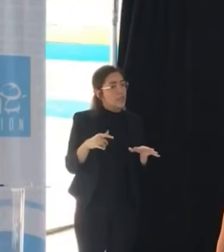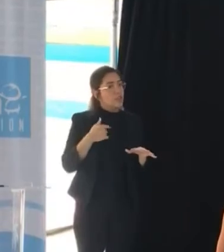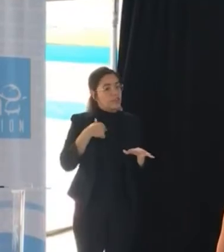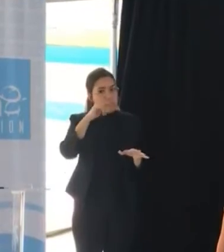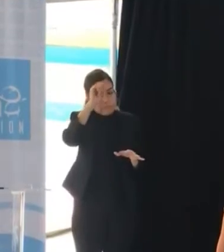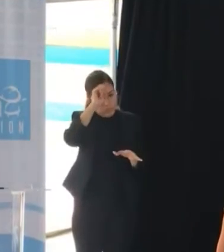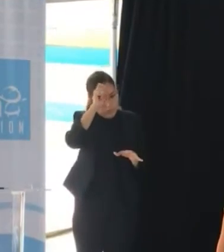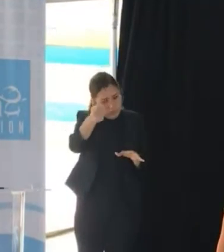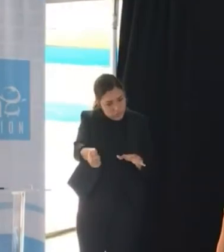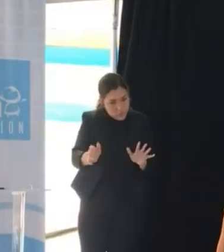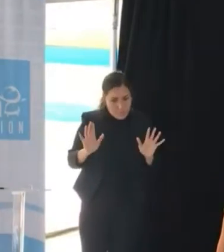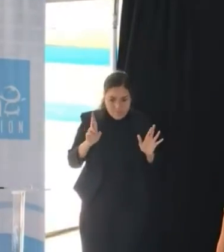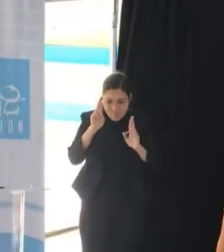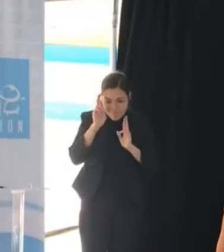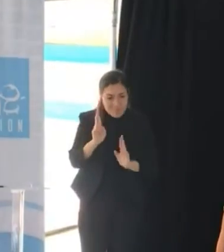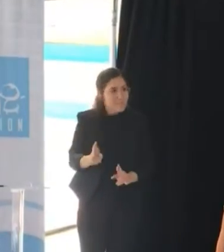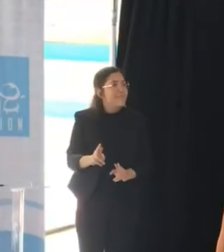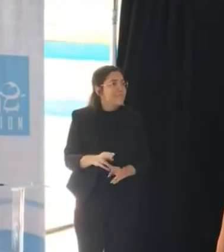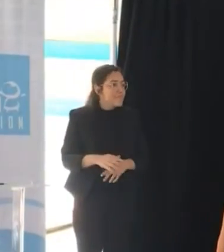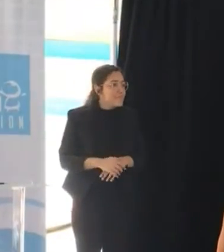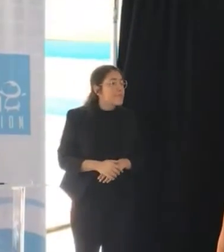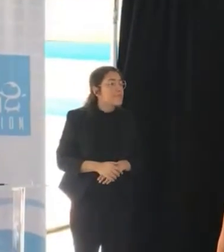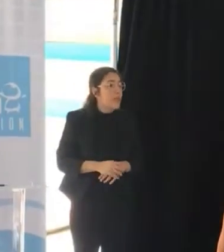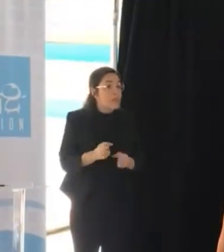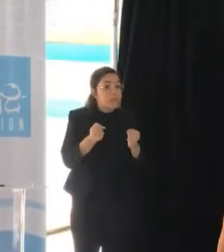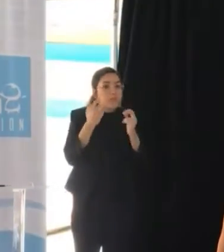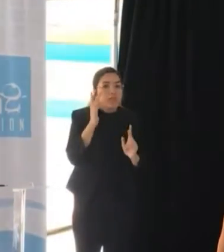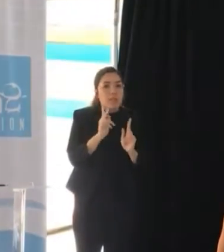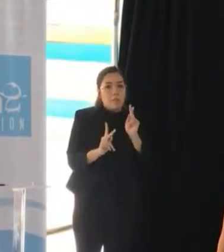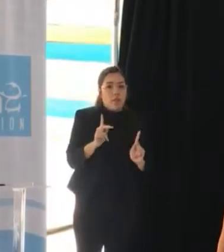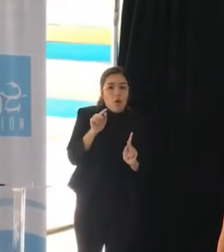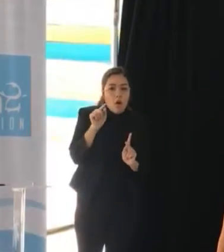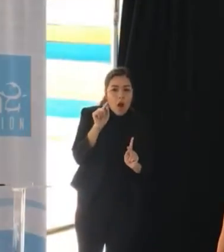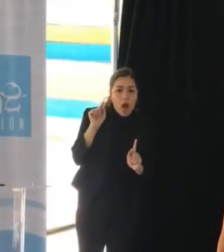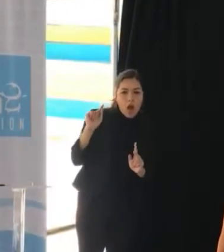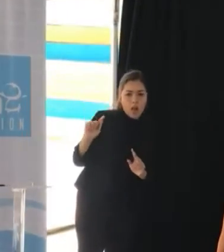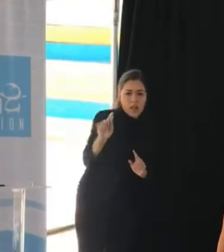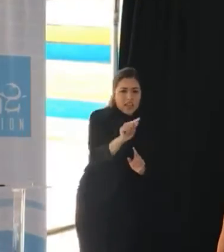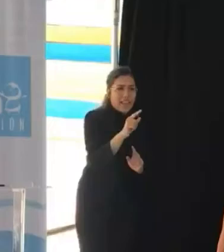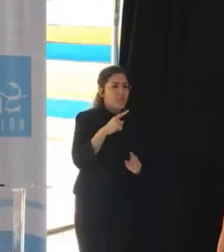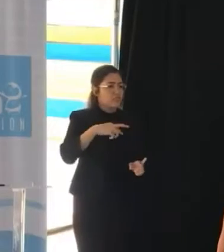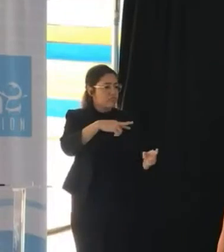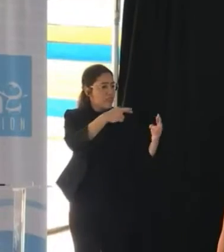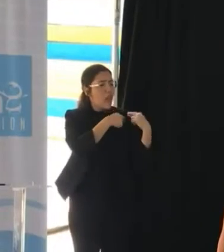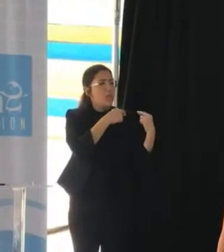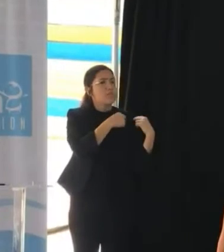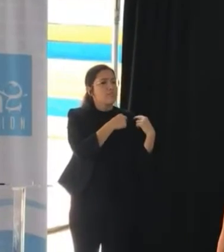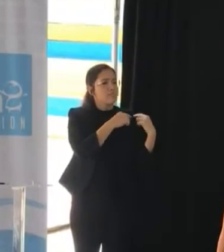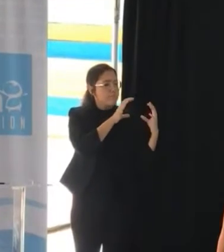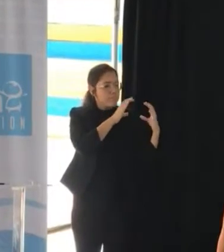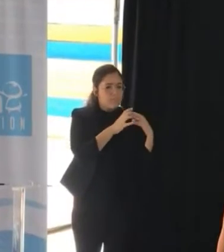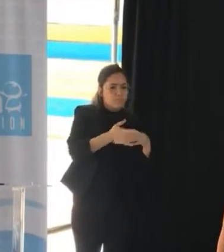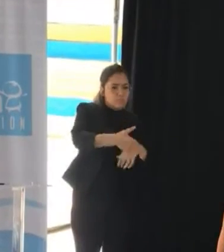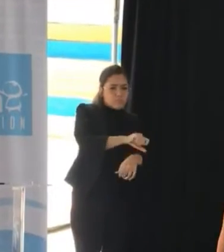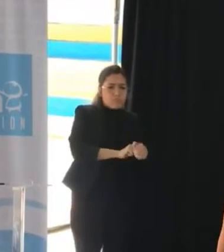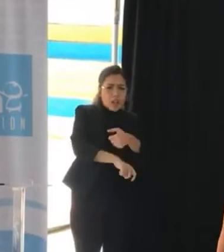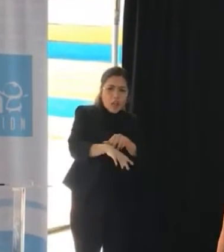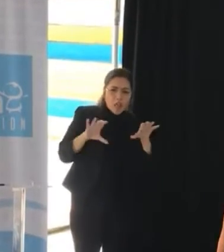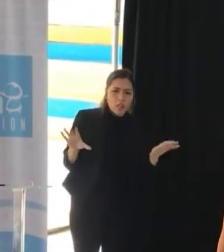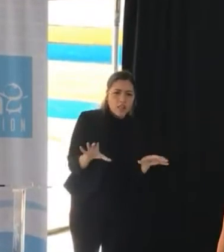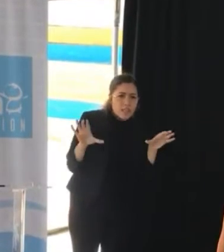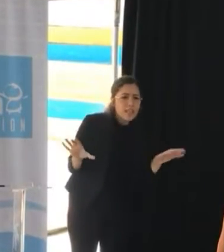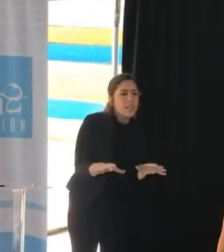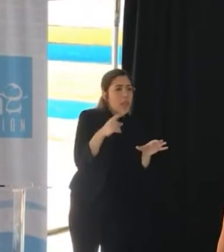unas estructuras importantes, han podido disminuir la cantidad de pacientes y vamos a acabar con la pandemia. El esfuerzo